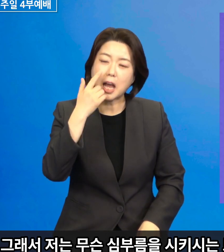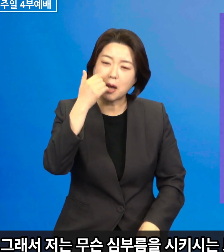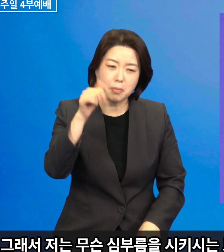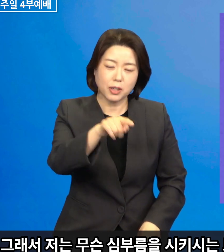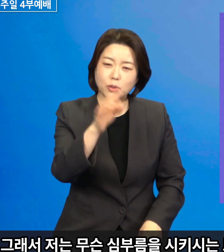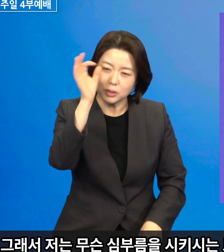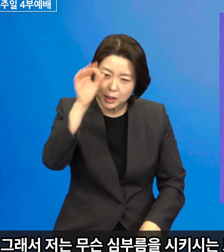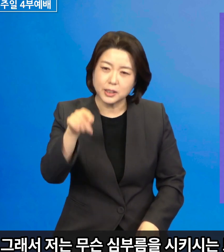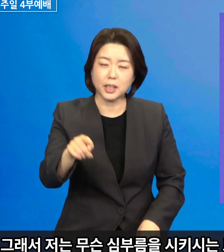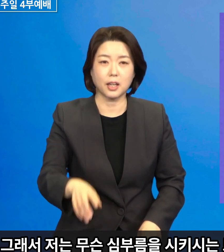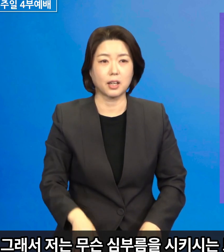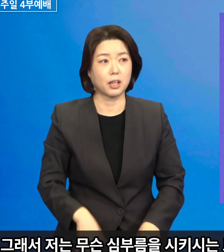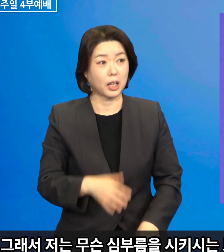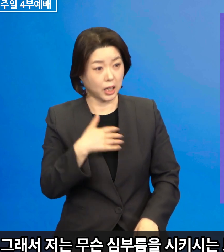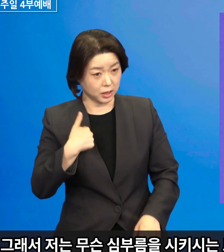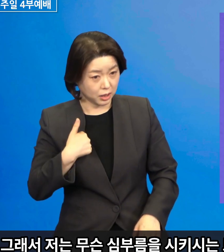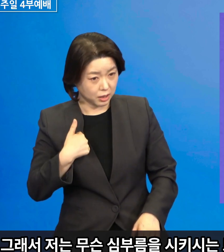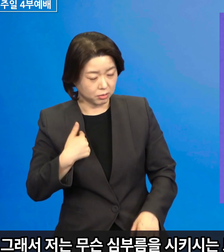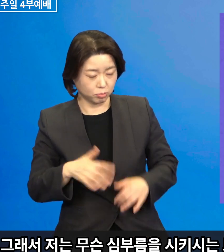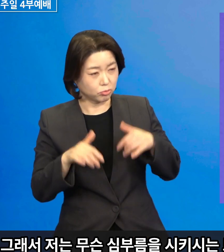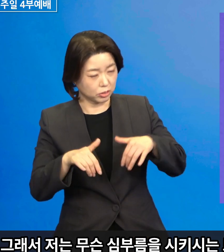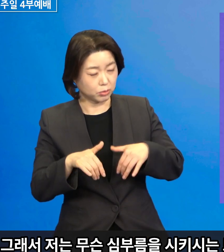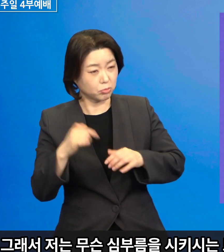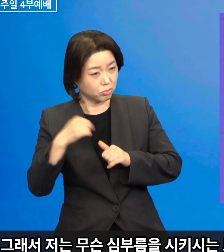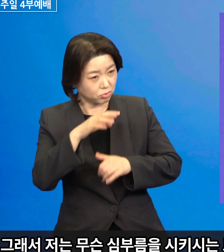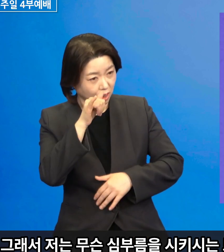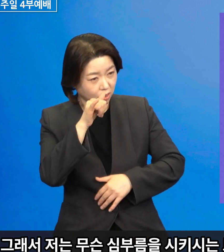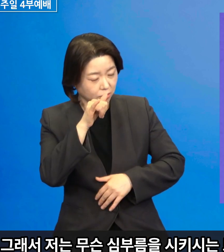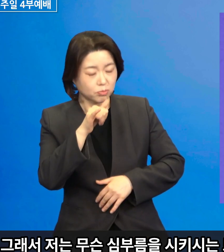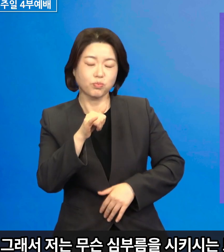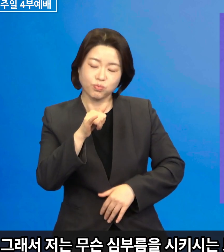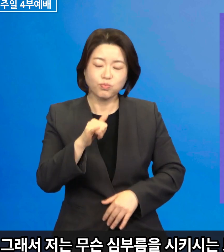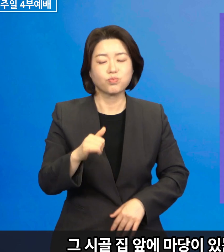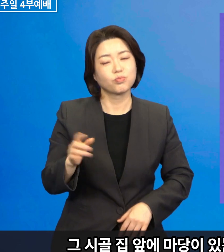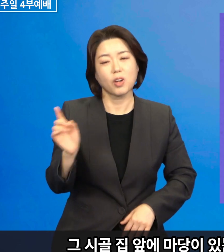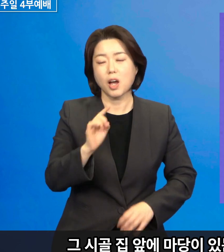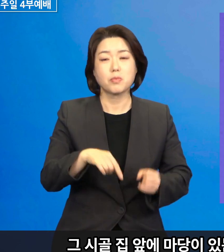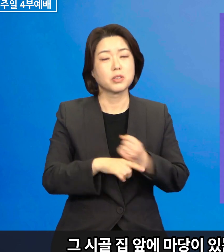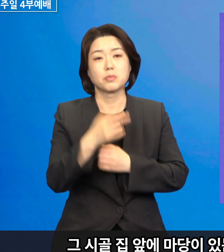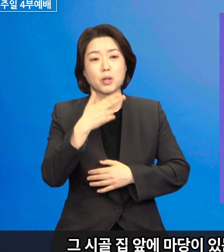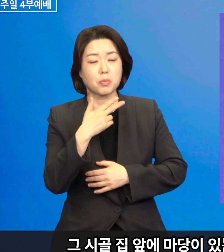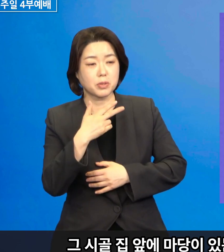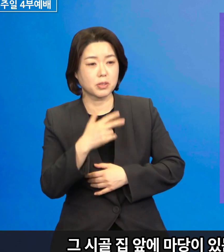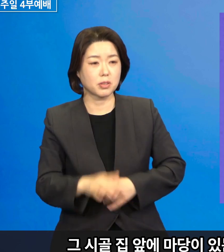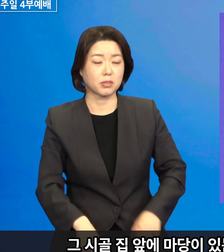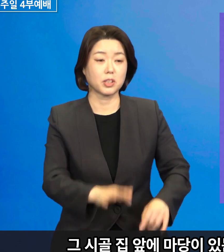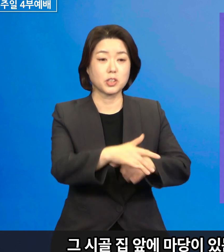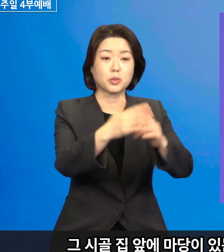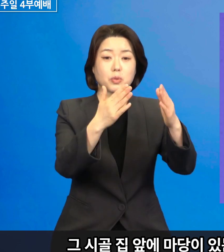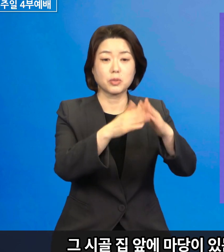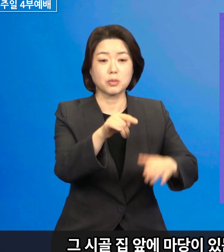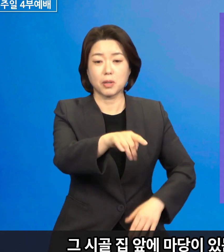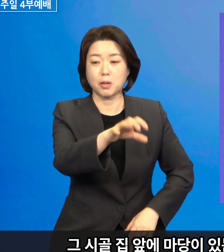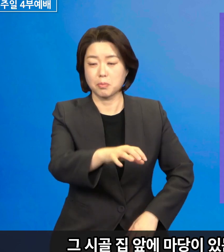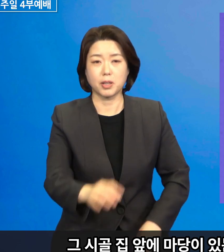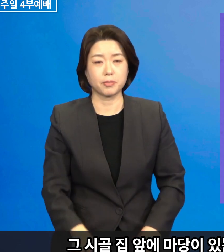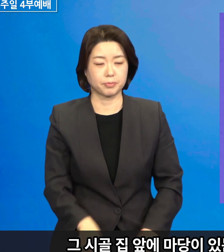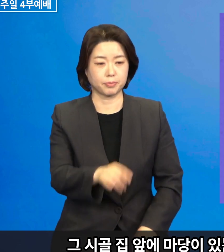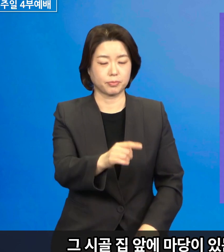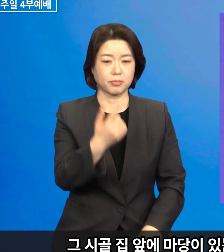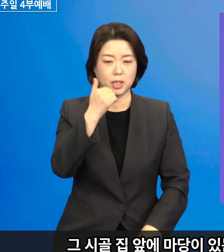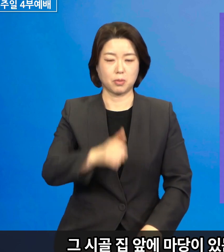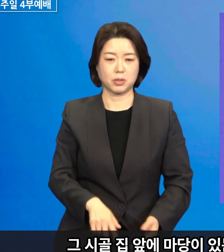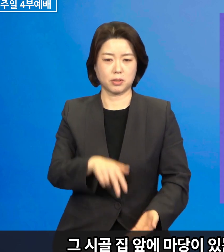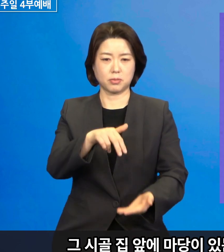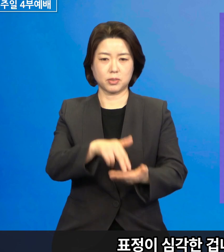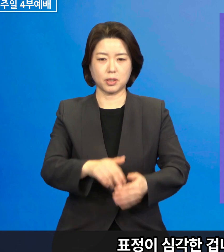무슨 심부름을 시키시나 보다 해가지고 그냥 별 생각 없이 갔어요. 그 시골집 앞에 마당이 있는데 아버님이 딱 서